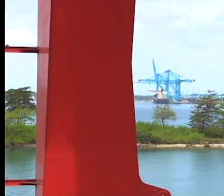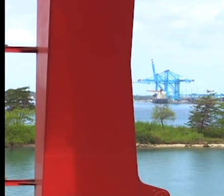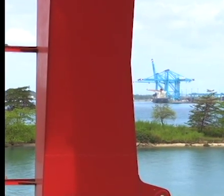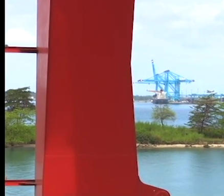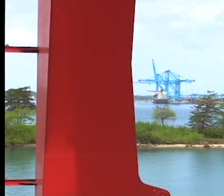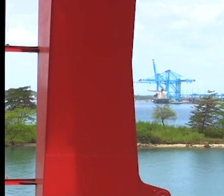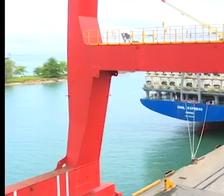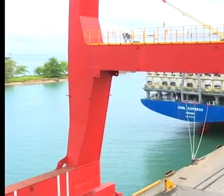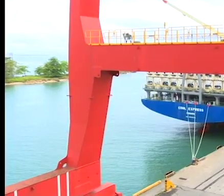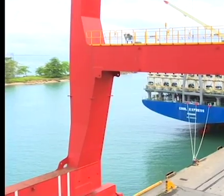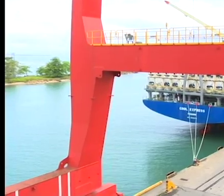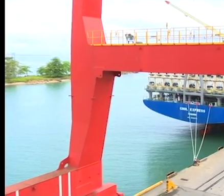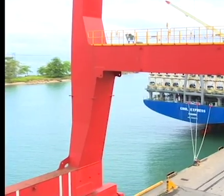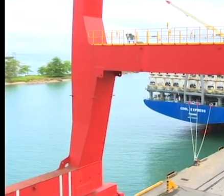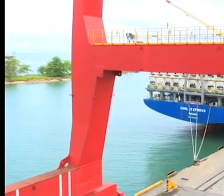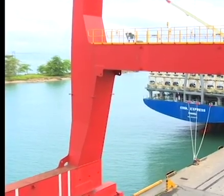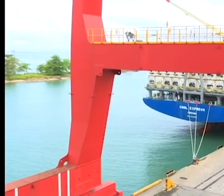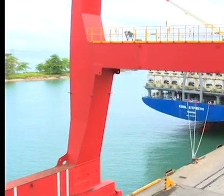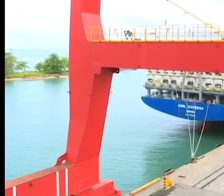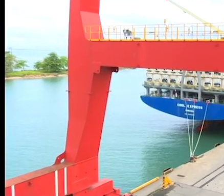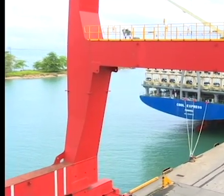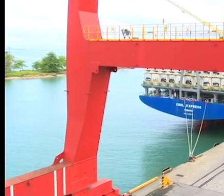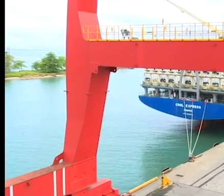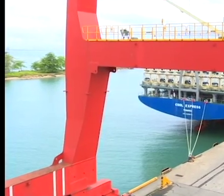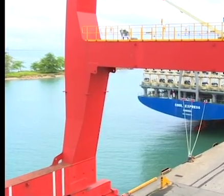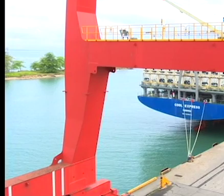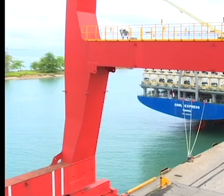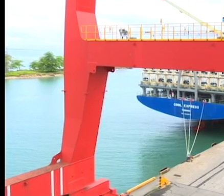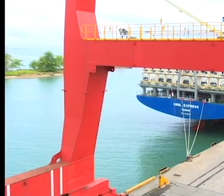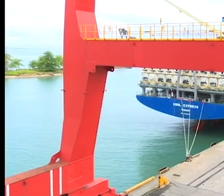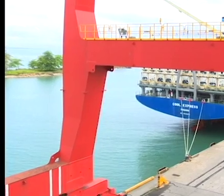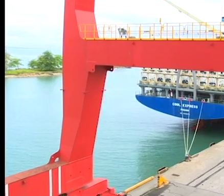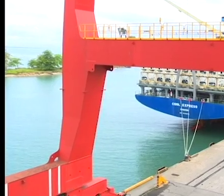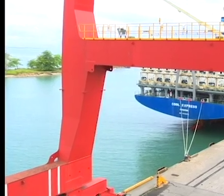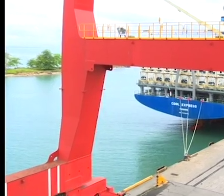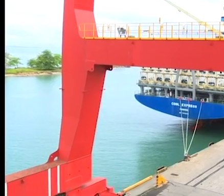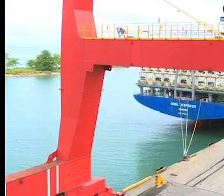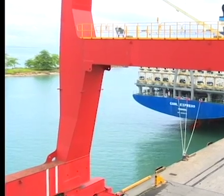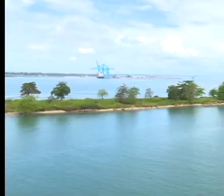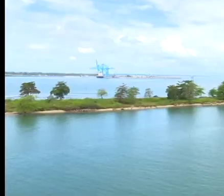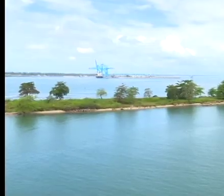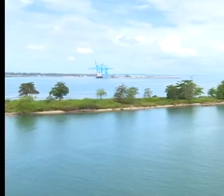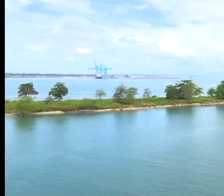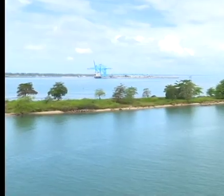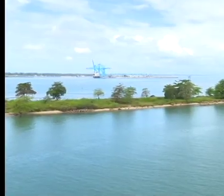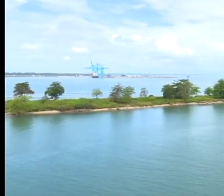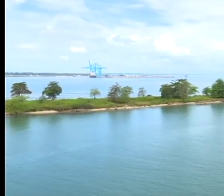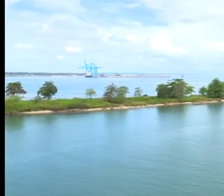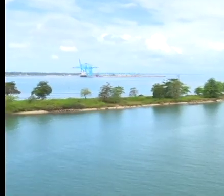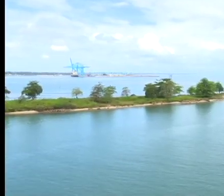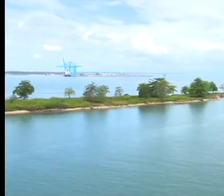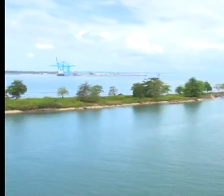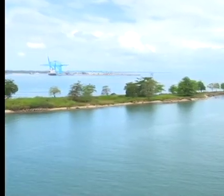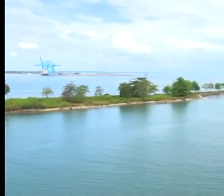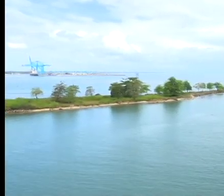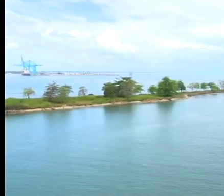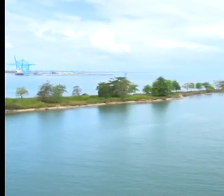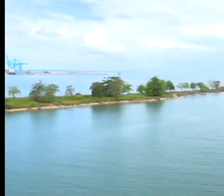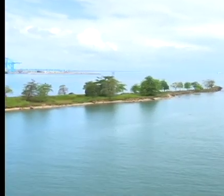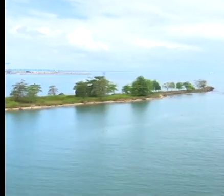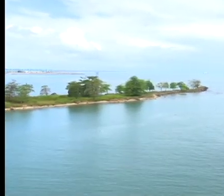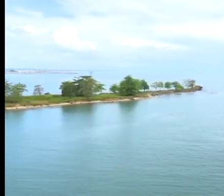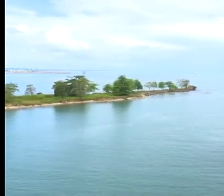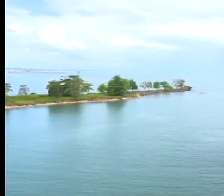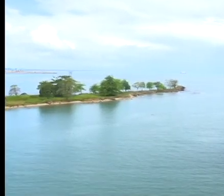Centeno afirmó que siempre ha permanecido activa apoyando a la provincia de Limón y que desde tiempo atrás mantenía conversaciones con el presidente para